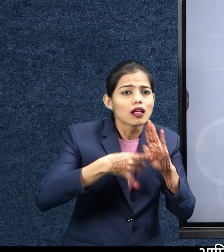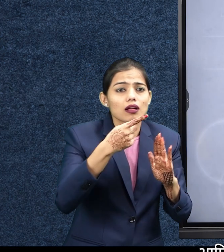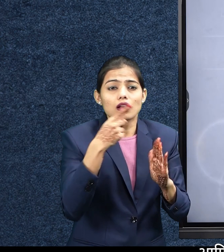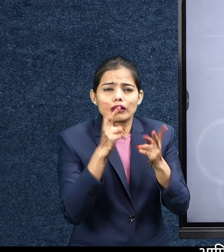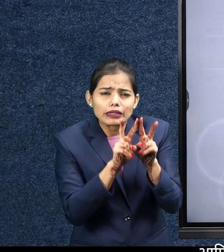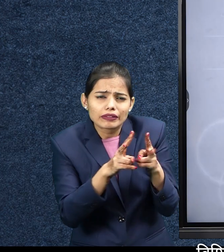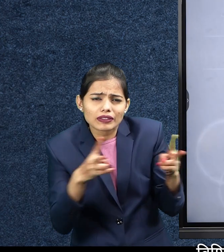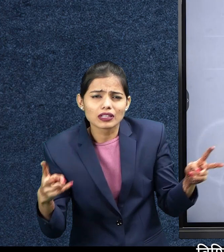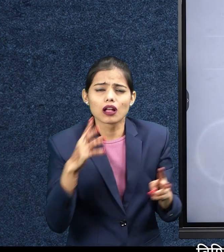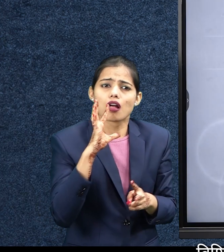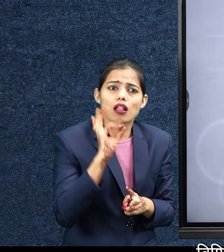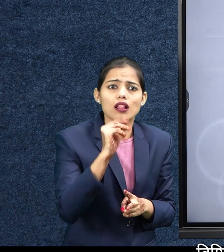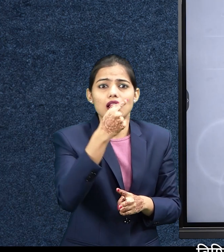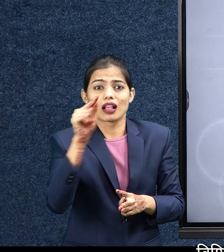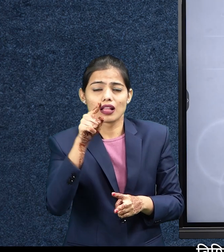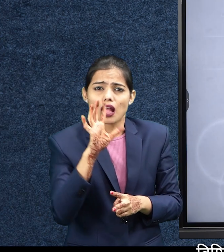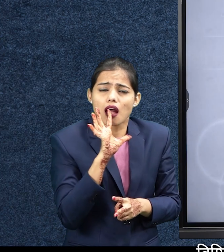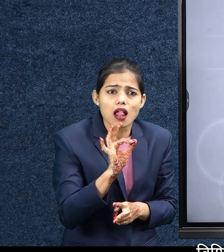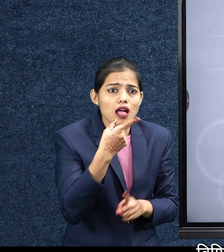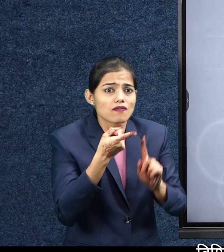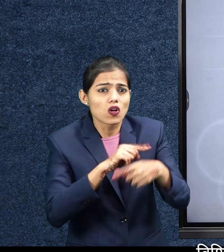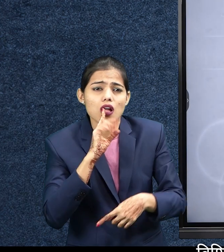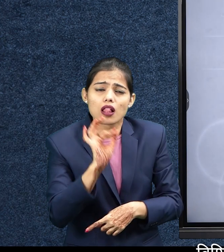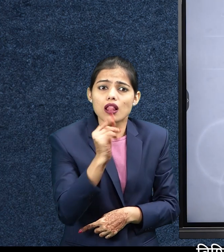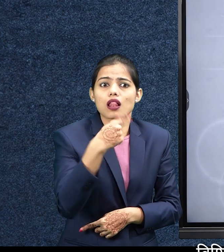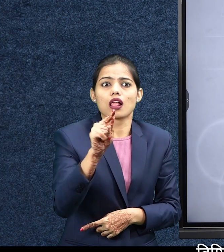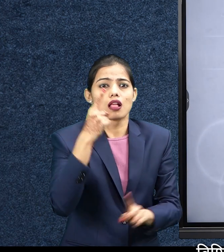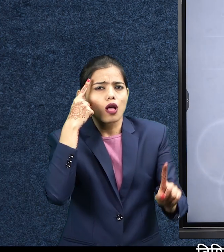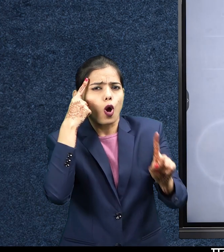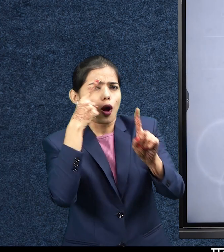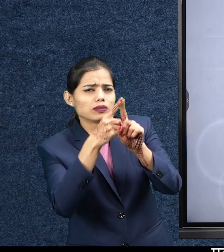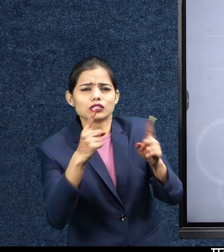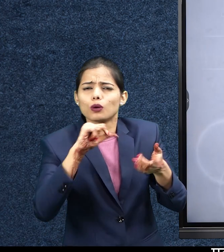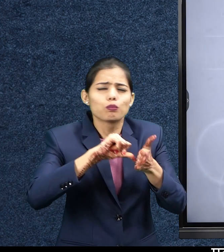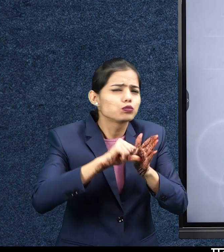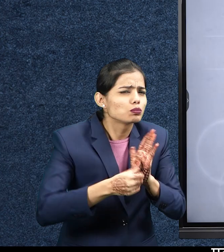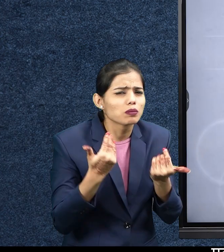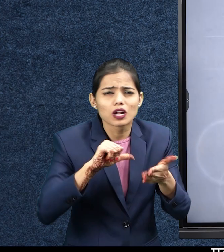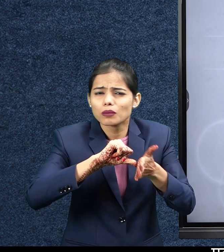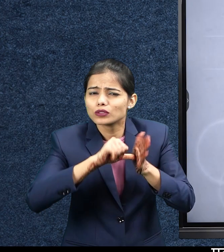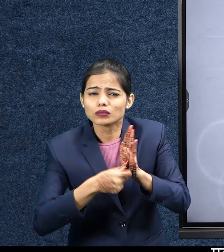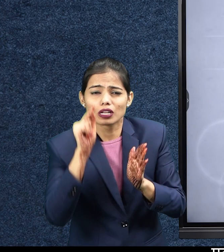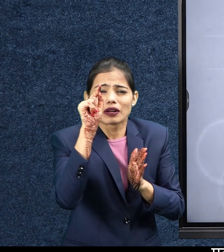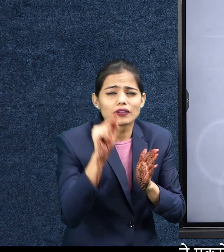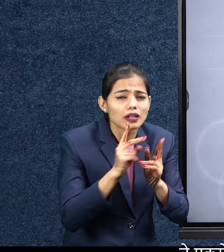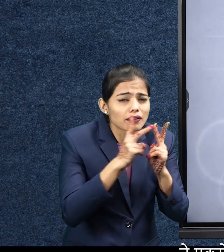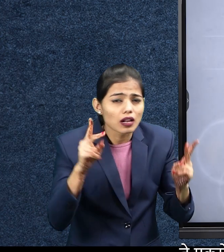करतात. विशिष्ट परिणामांपासून अशक्य गोष्टींपर्यंत एकत्र घडून न शकणाऱ्या घटनांपासून ते